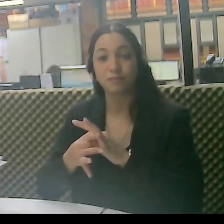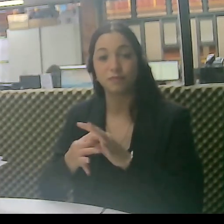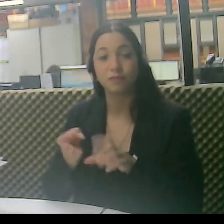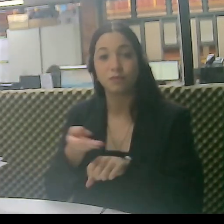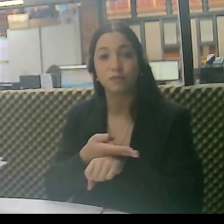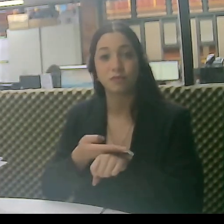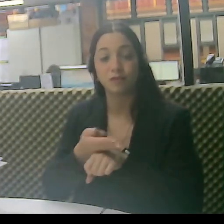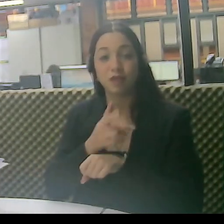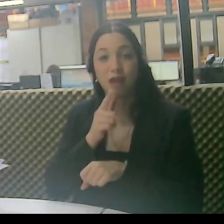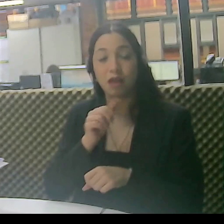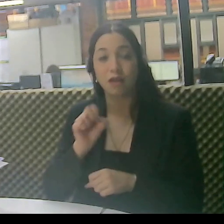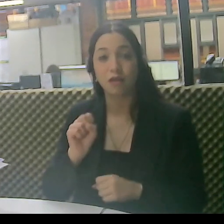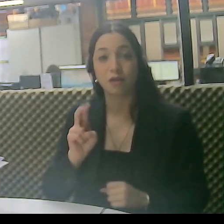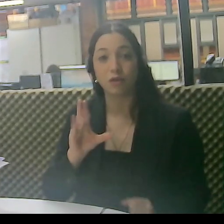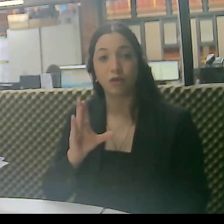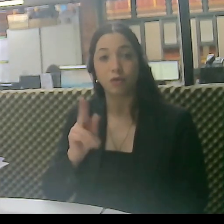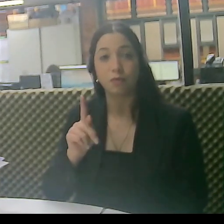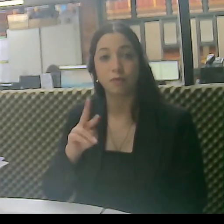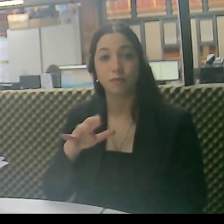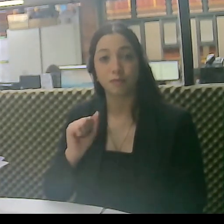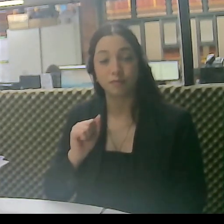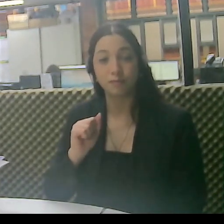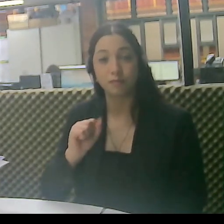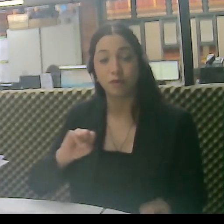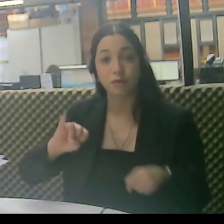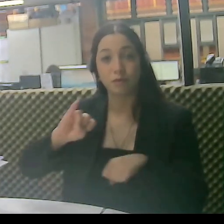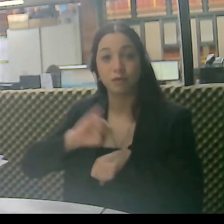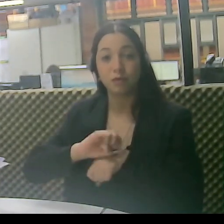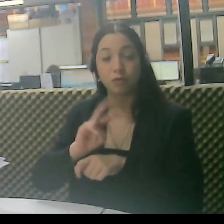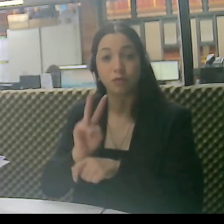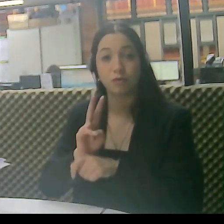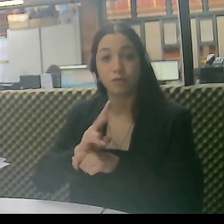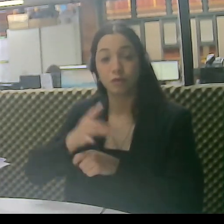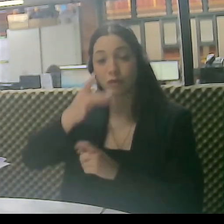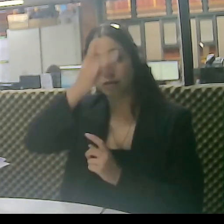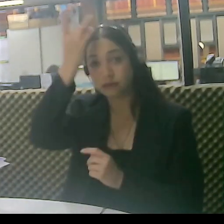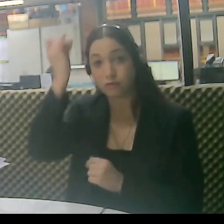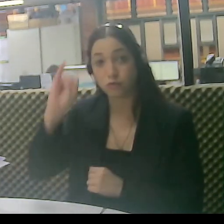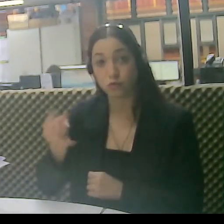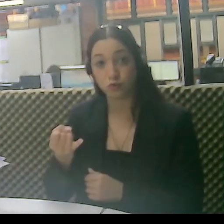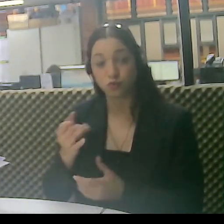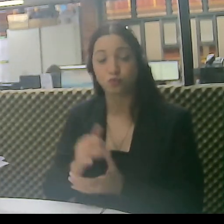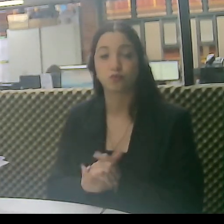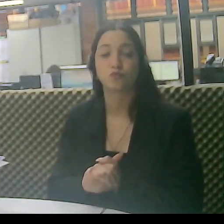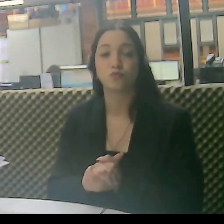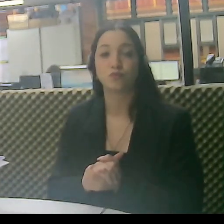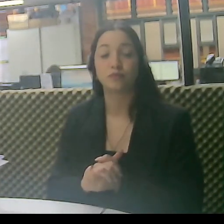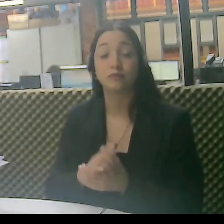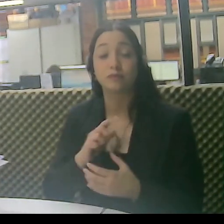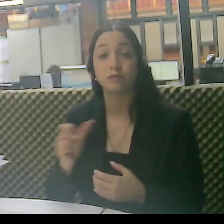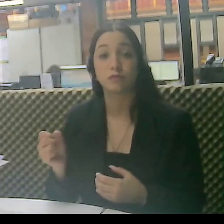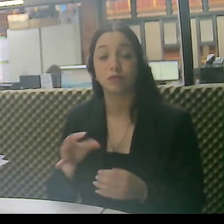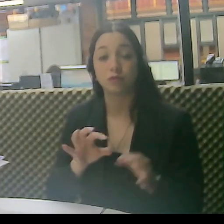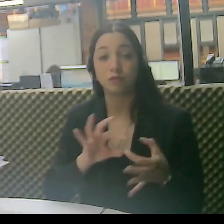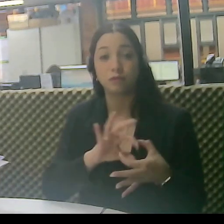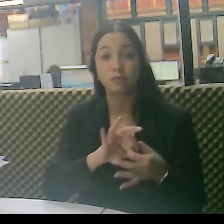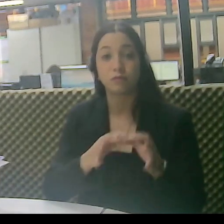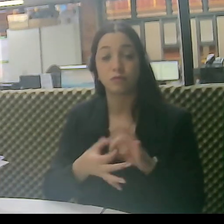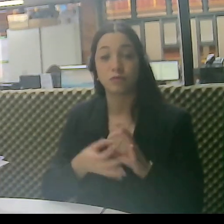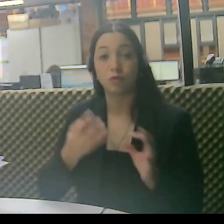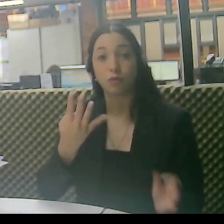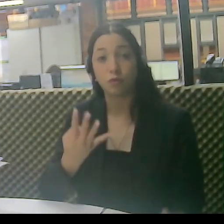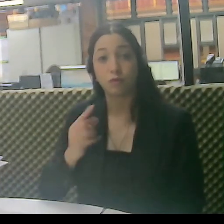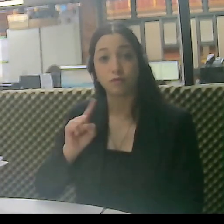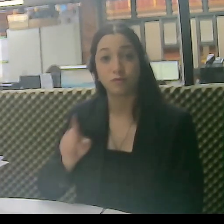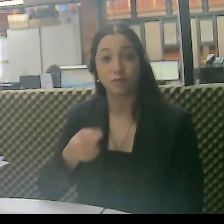Água Sucupira e o Centro de Reservação do São Jorge. A nova rede tem uma extensão de 4,5